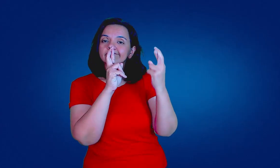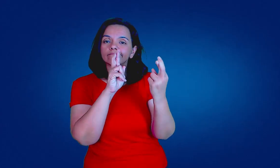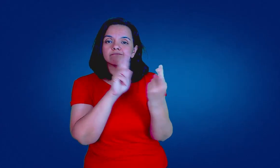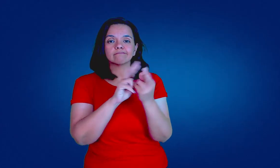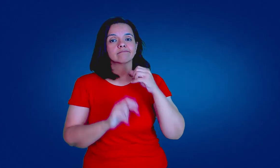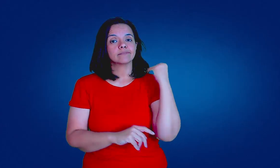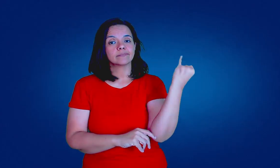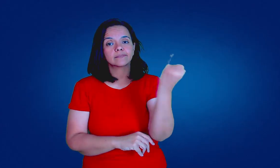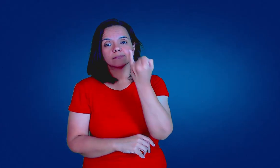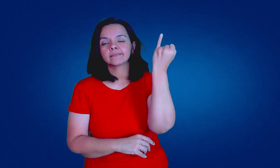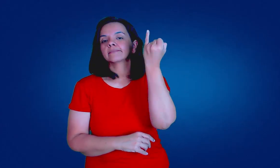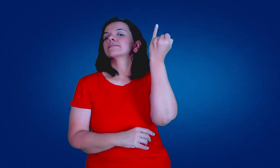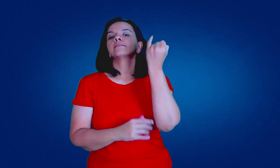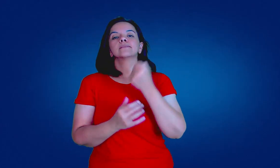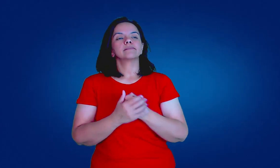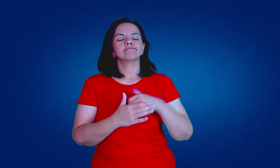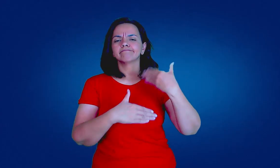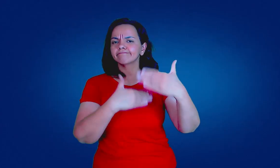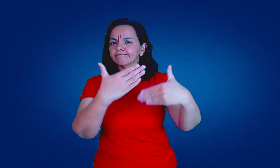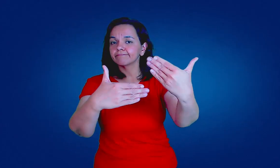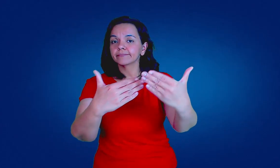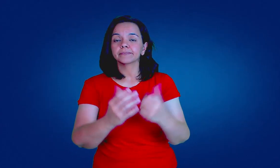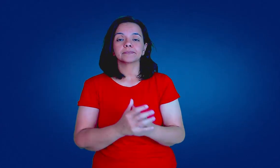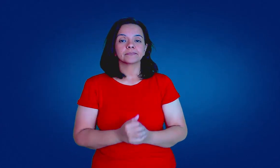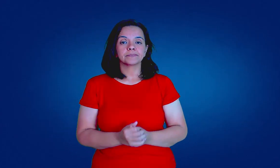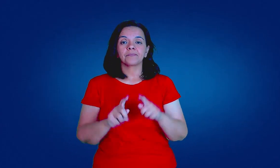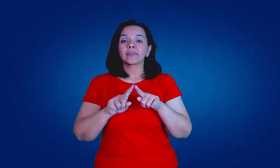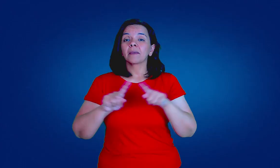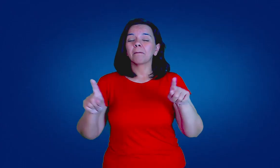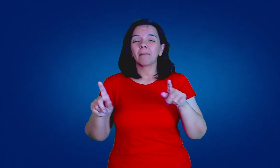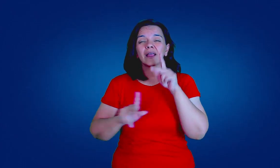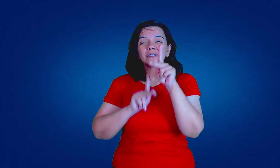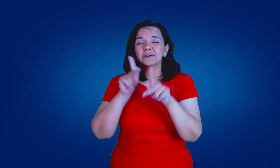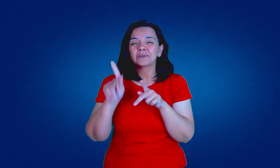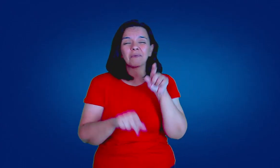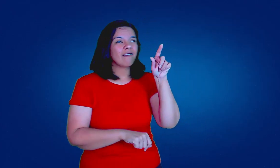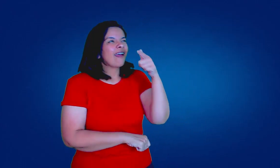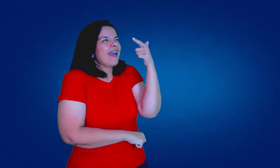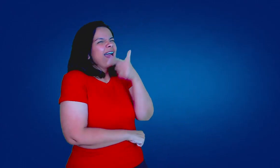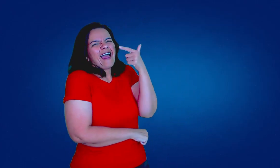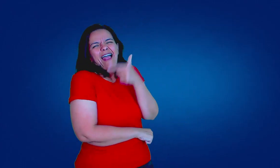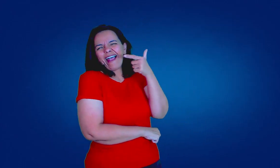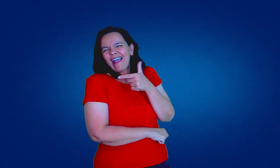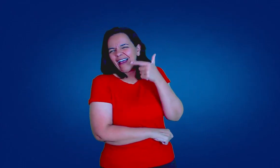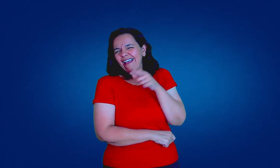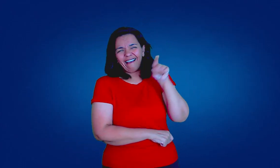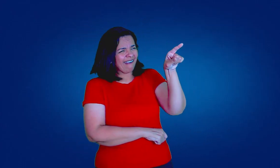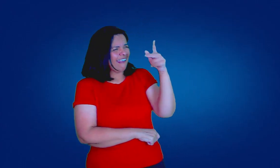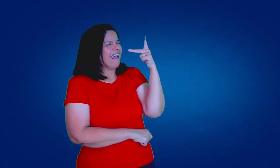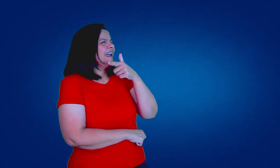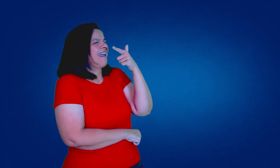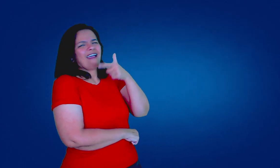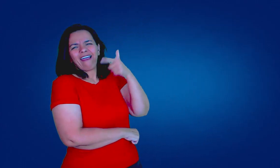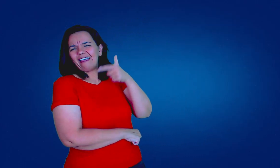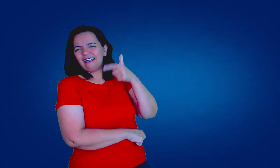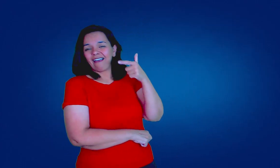Cristo, arrependimento, bem, tudo isso. Mas o povo ria de Noé.